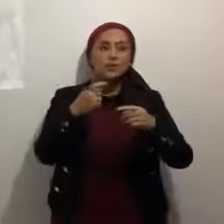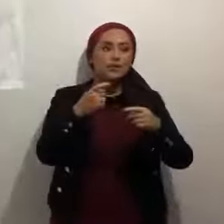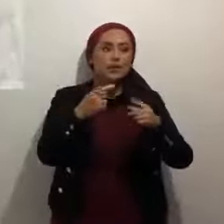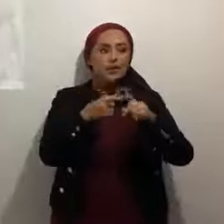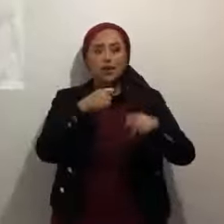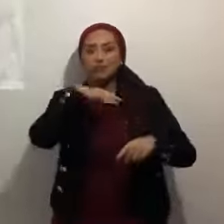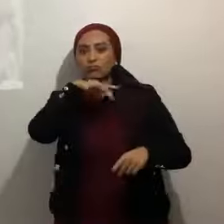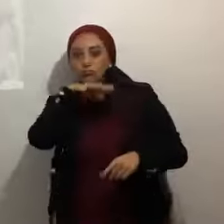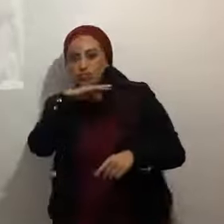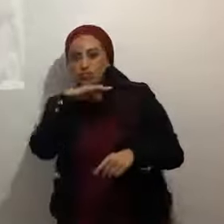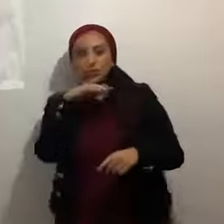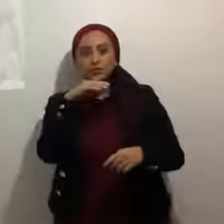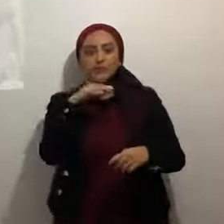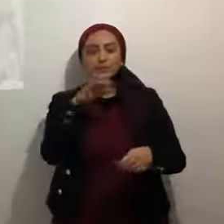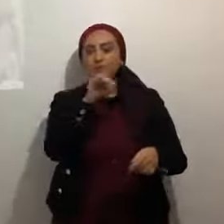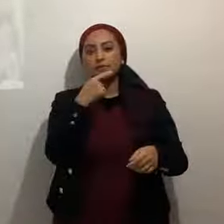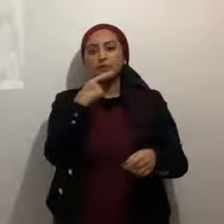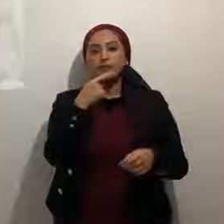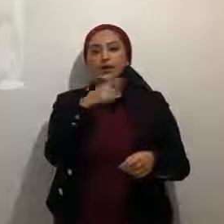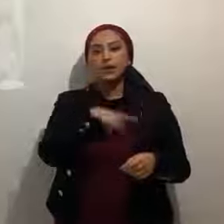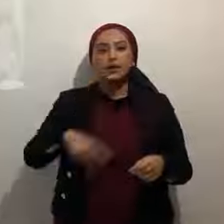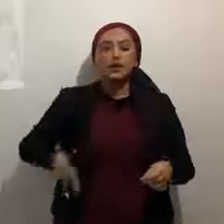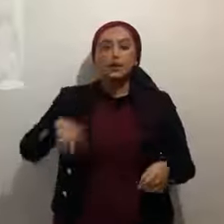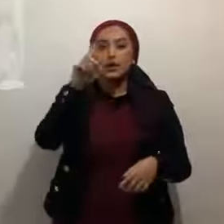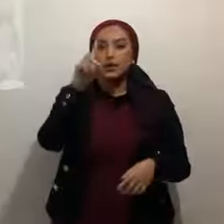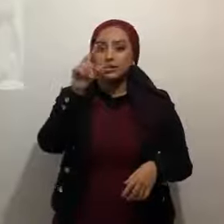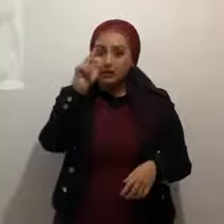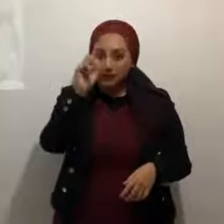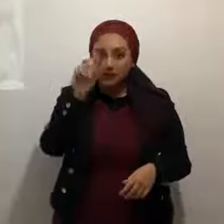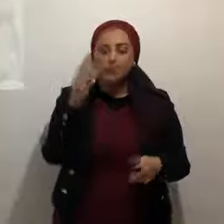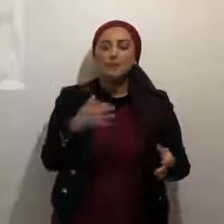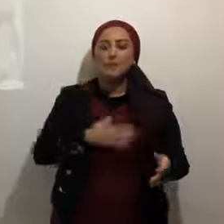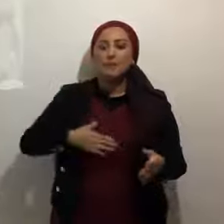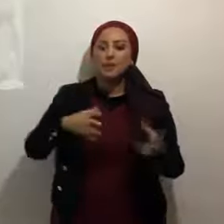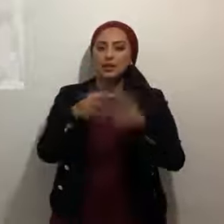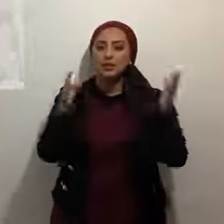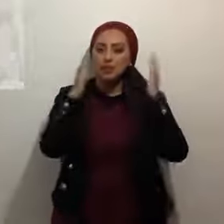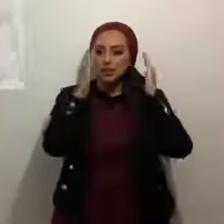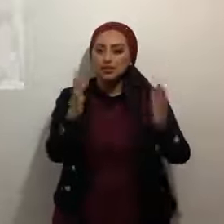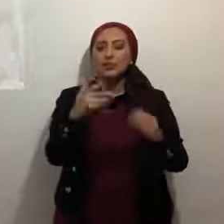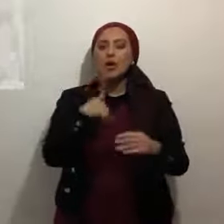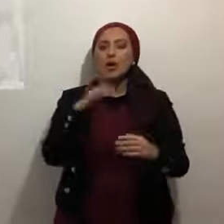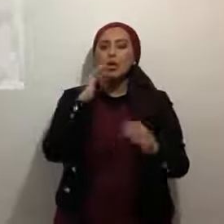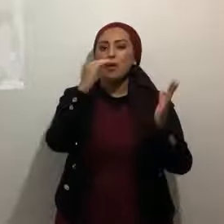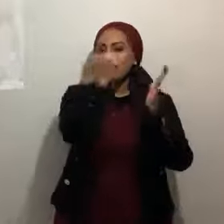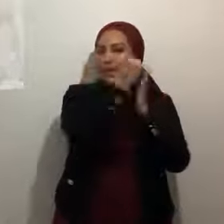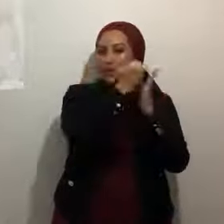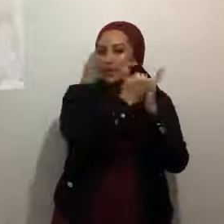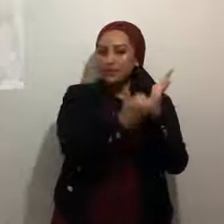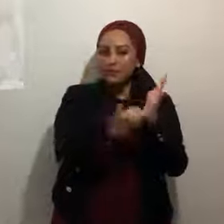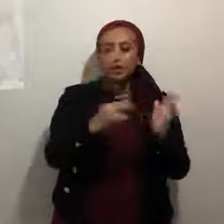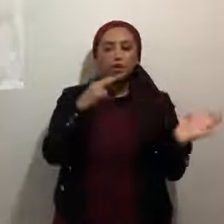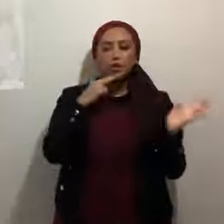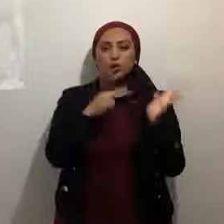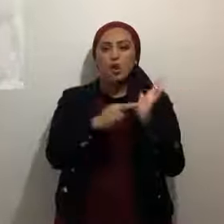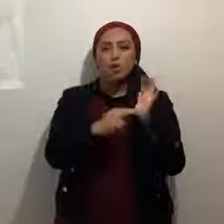sucio, como dice el rey David. Entonces, mucha atención, voy a ir por puntos, vayan anotando lo más que puedan,